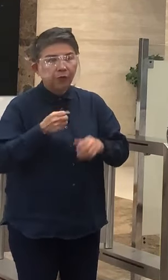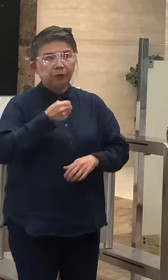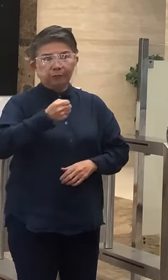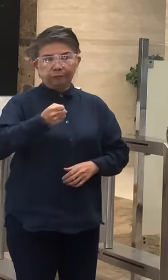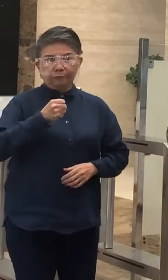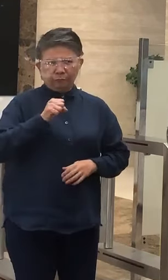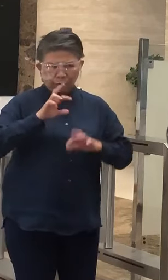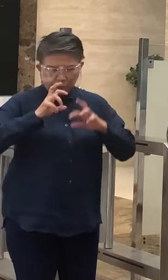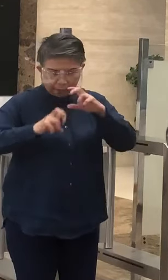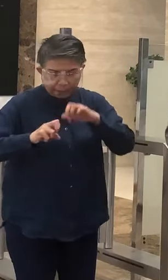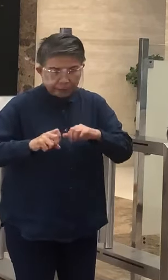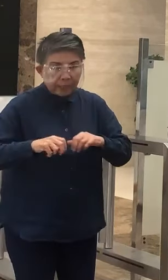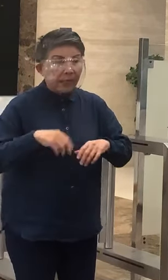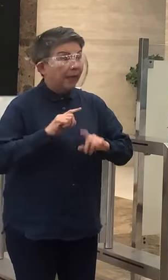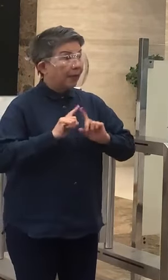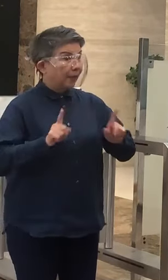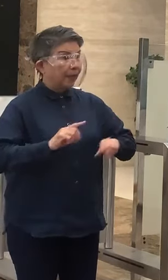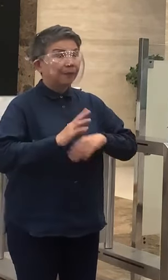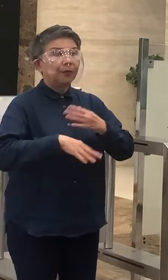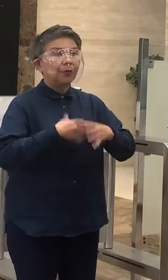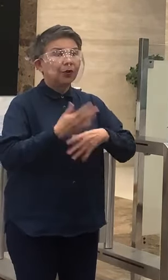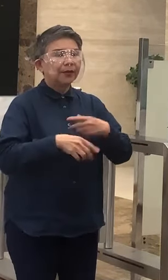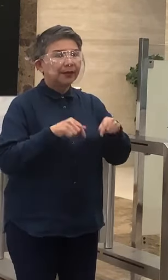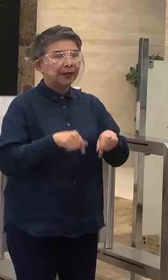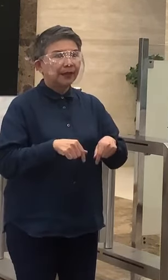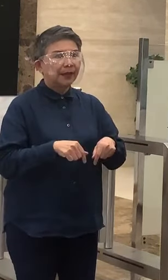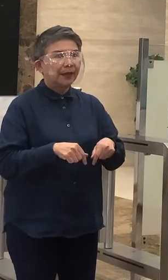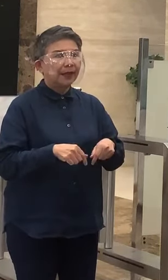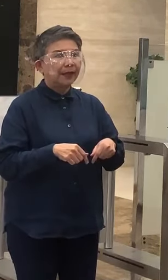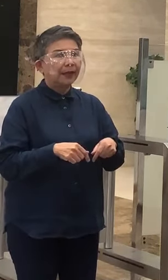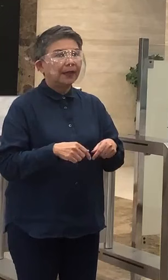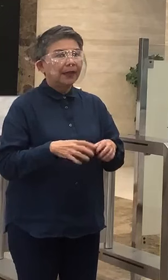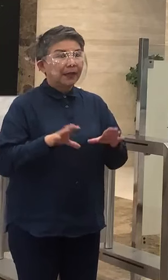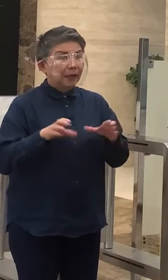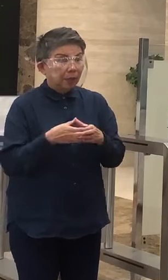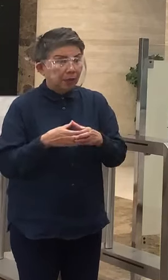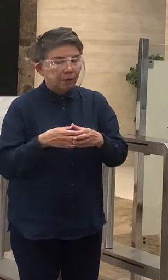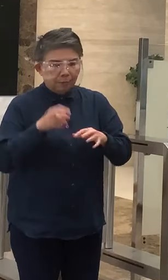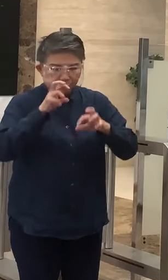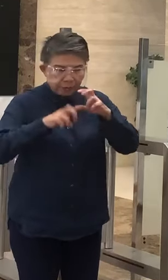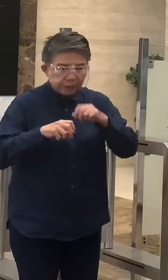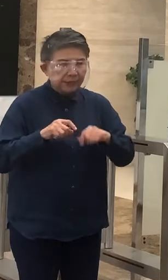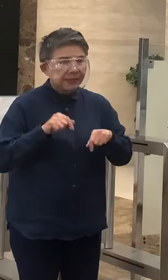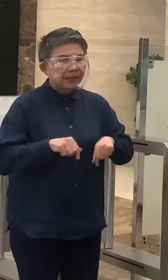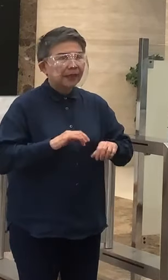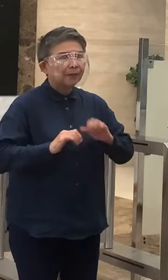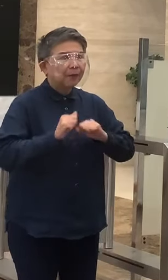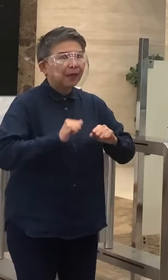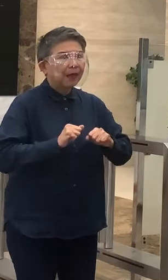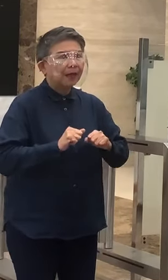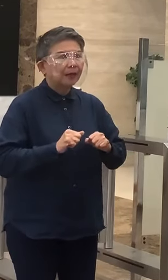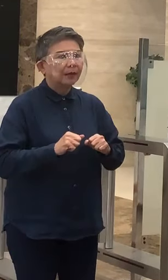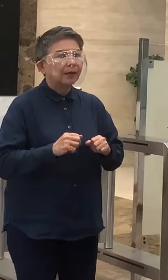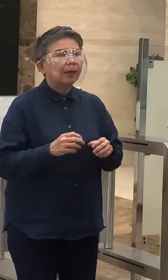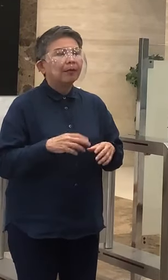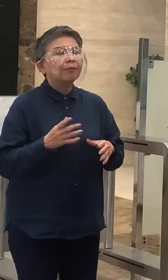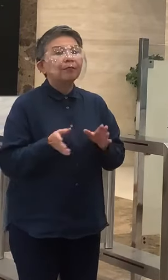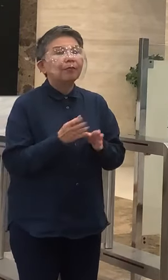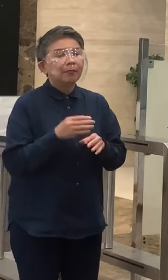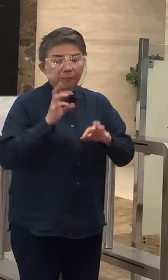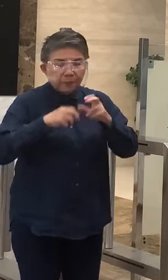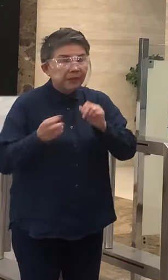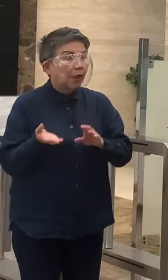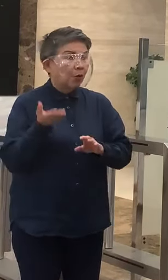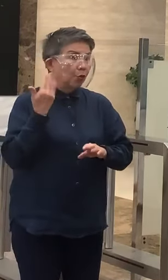namun proses ini teman-teman sedang melakukan pemeriksaan yang sudah ada dulu dan